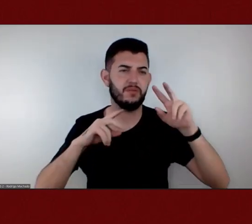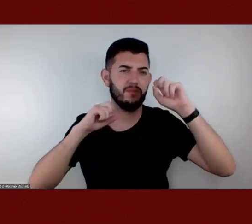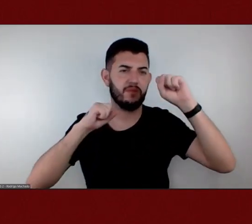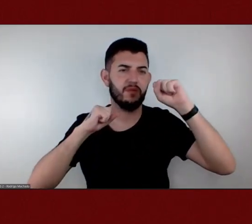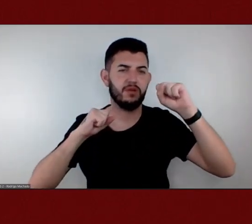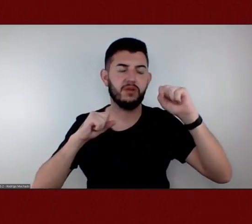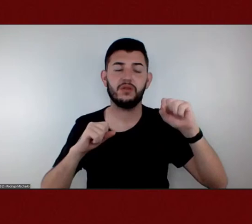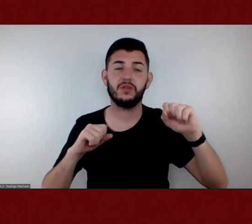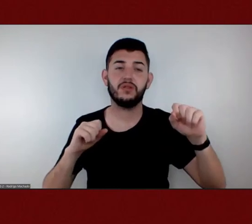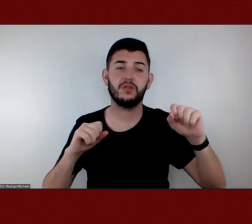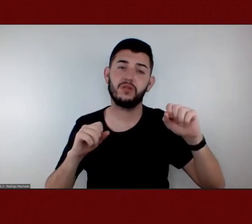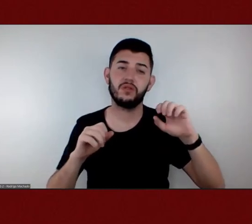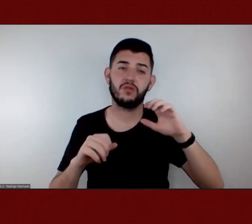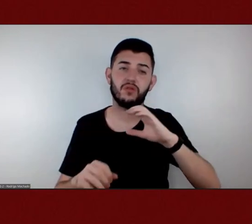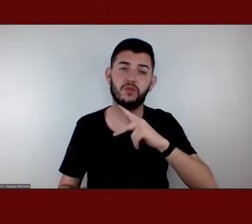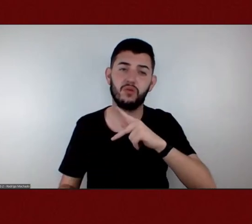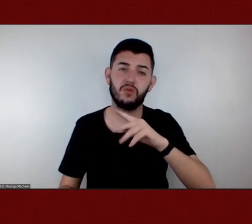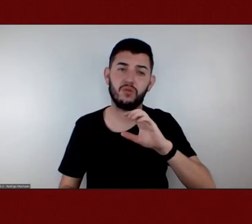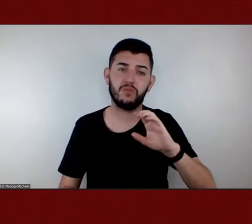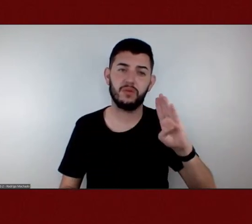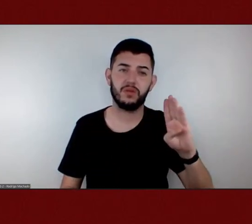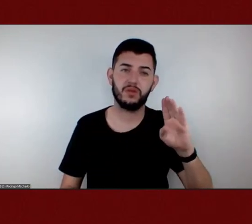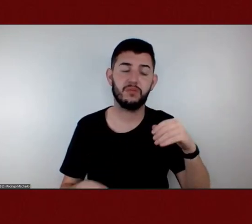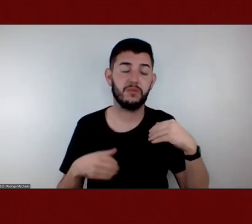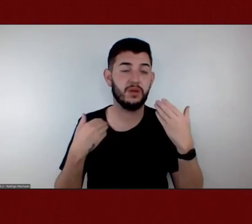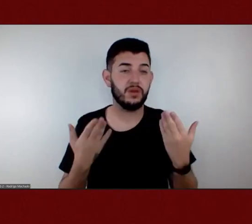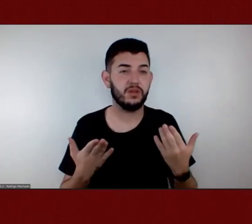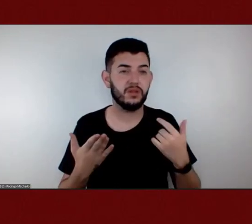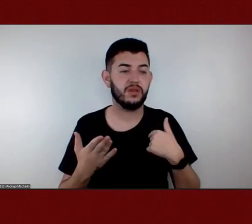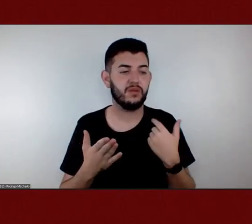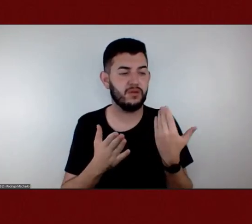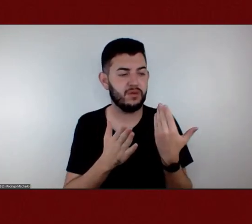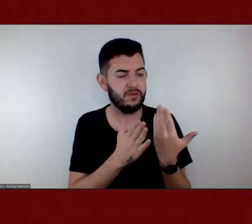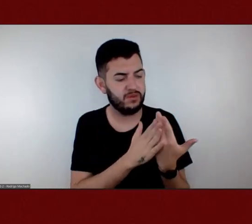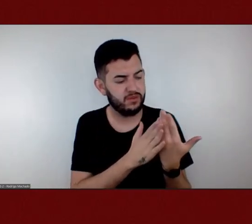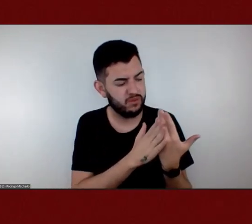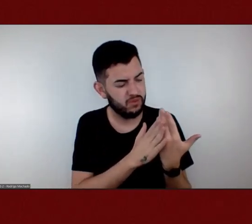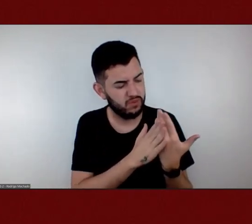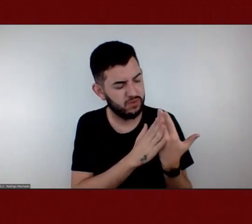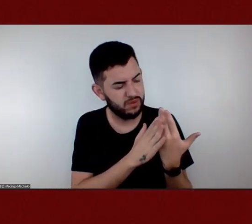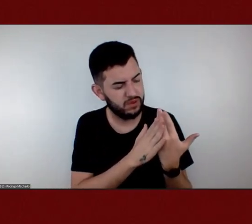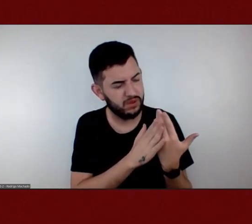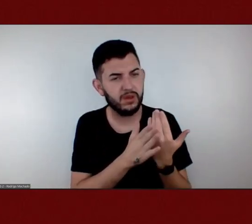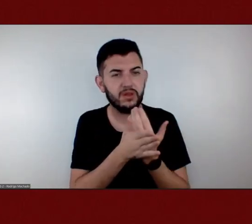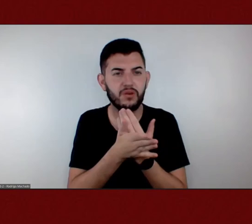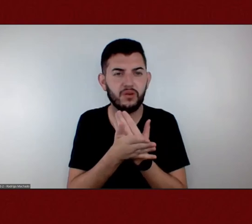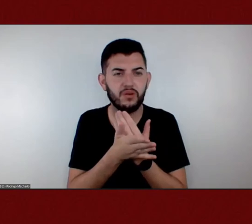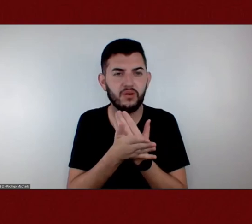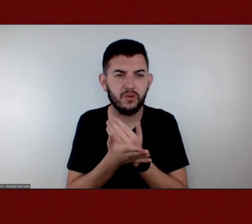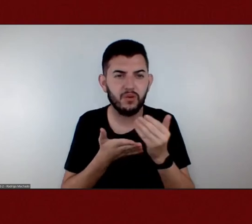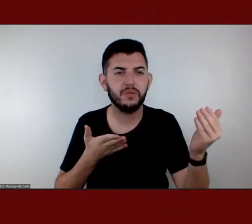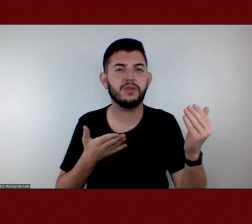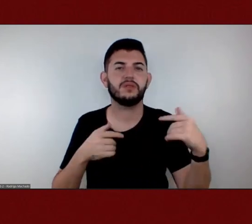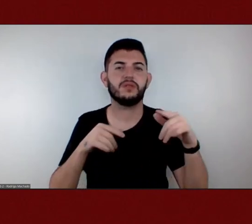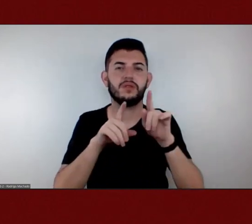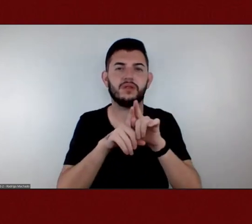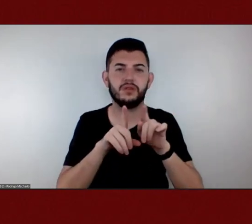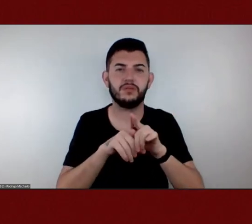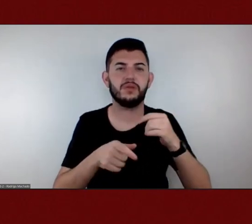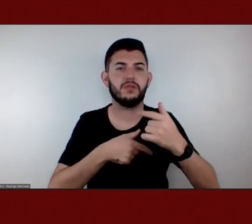Comunista Brasileiro. E eu iniciei um pouco nisso como estudante e, ao mesmo tempo, trabalhando como